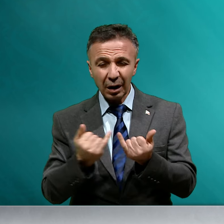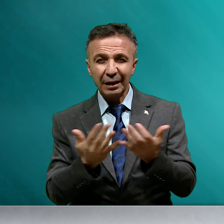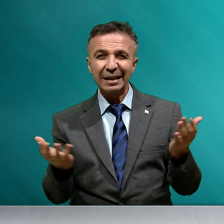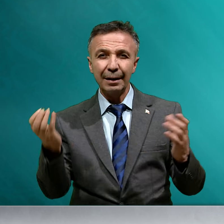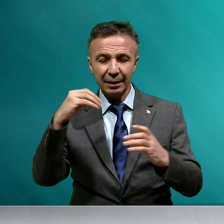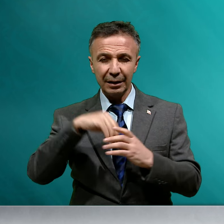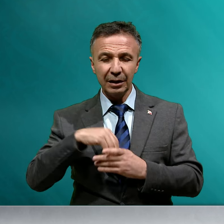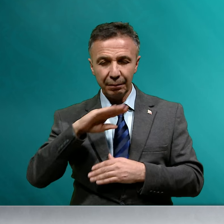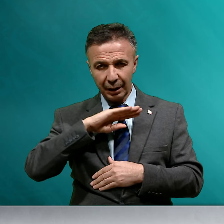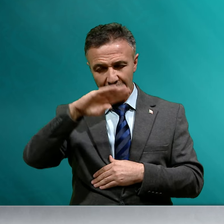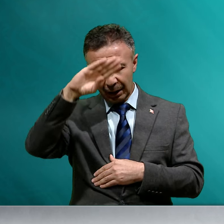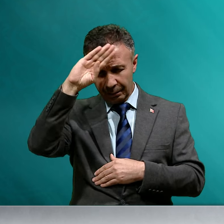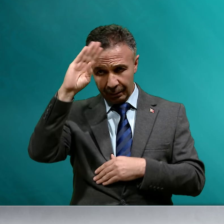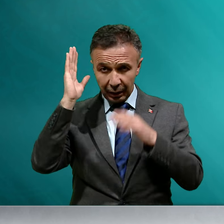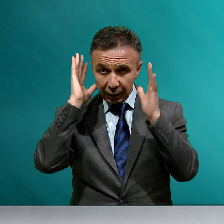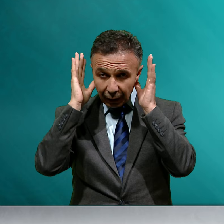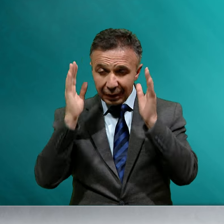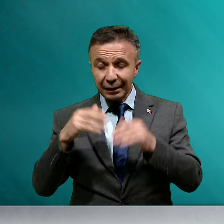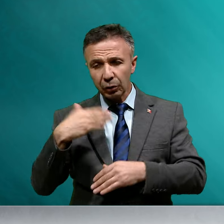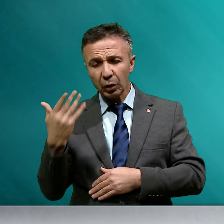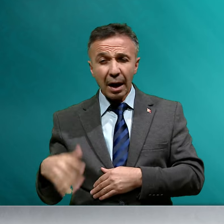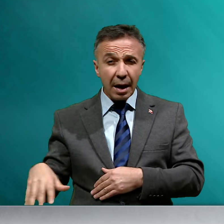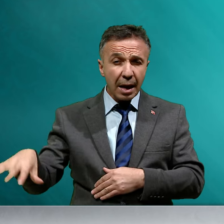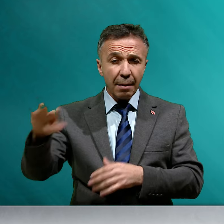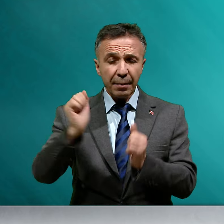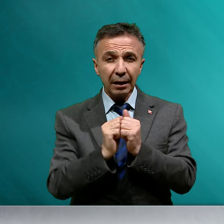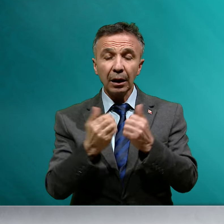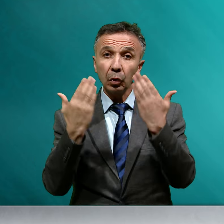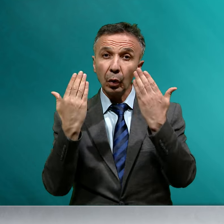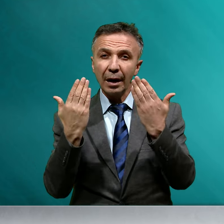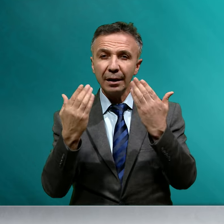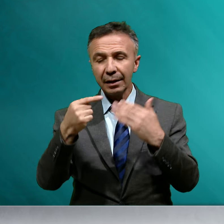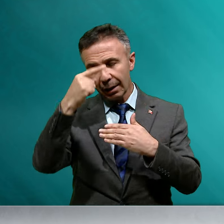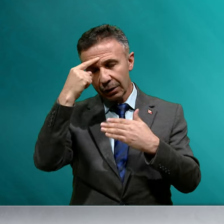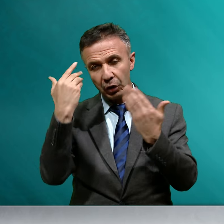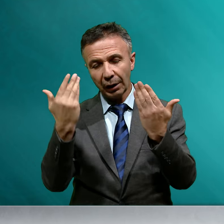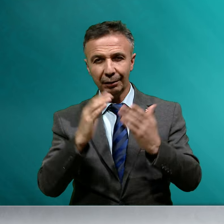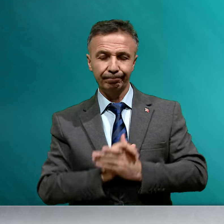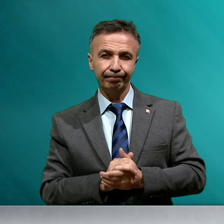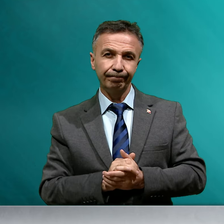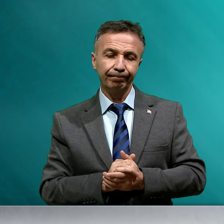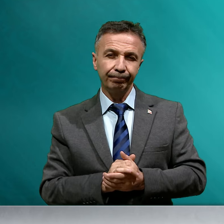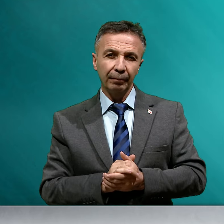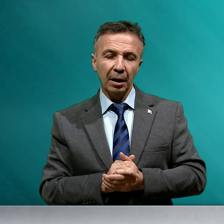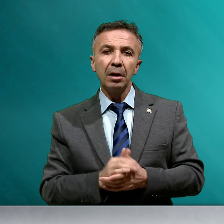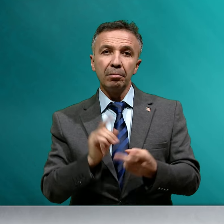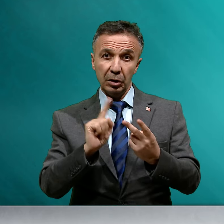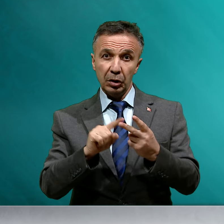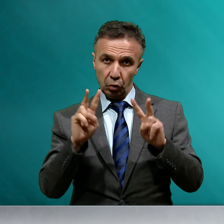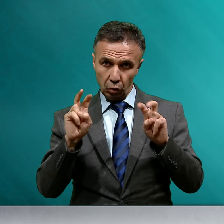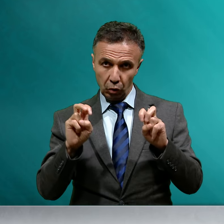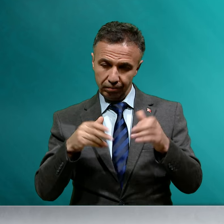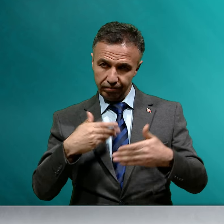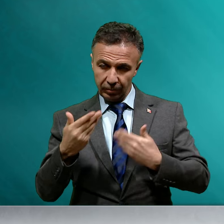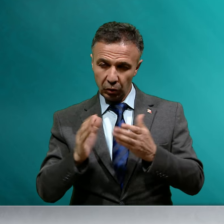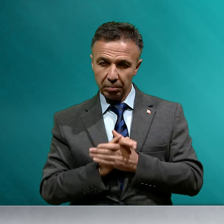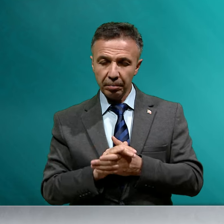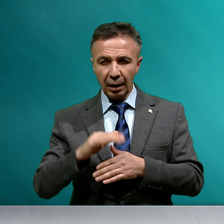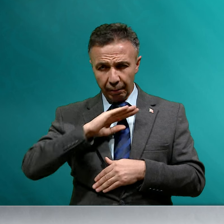bayram namazından sonra hep birlikte dua edeceğiz inşallah. Diğer taraftan